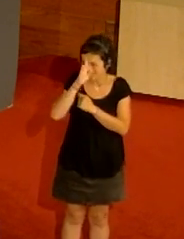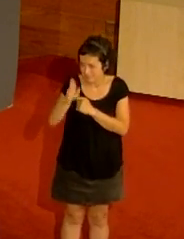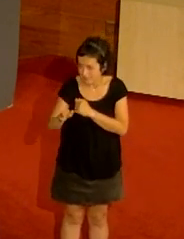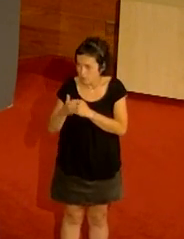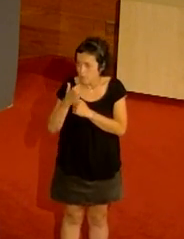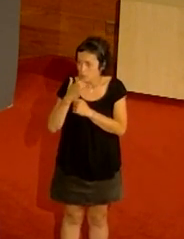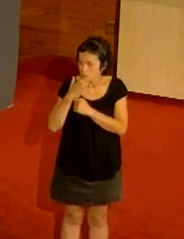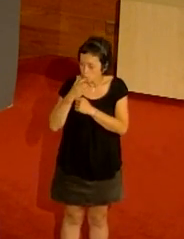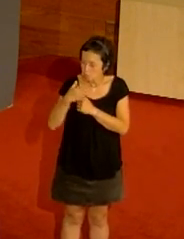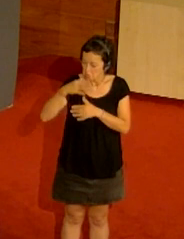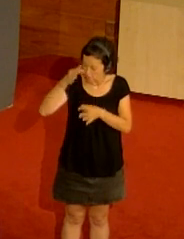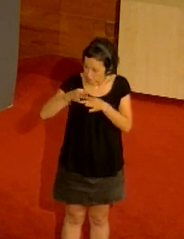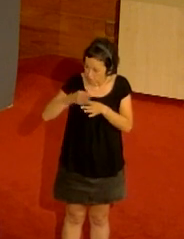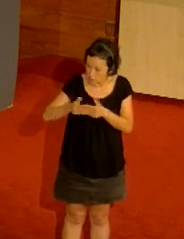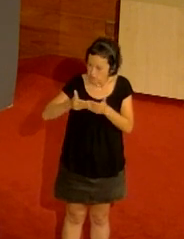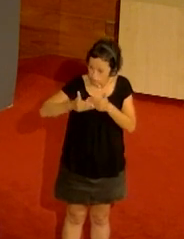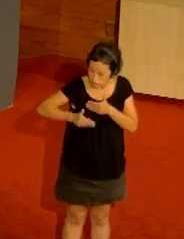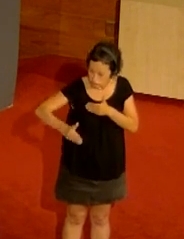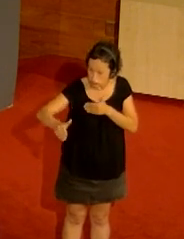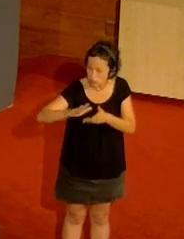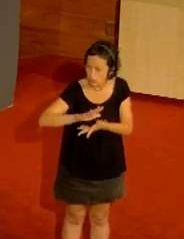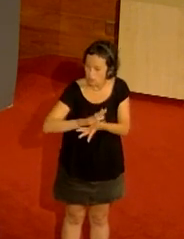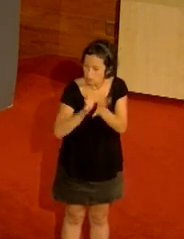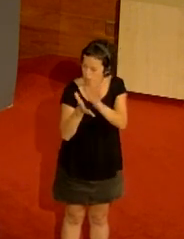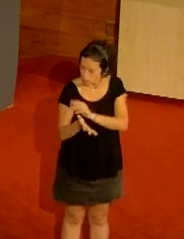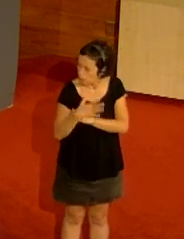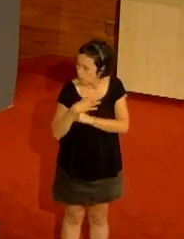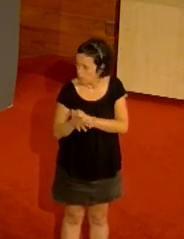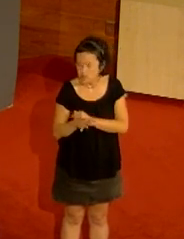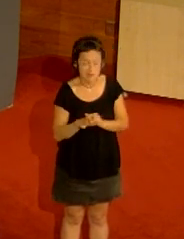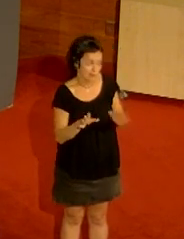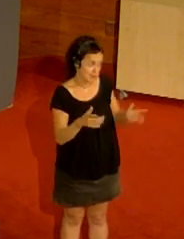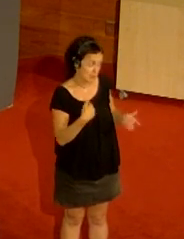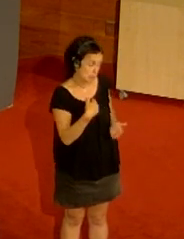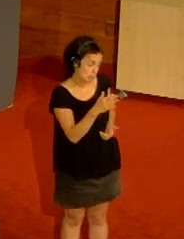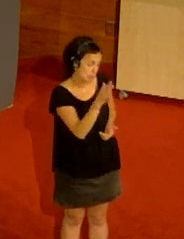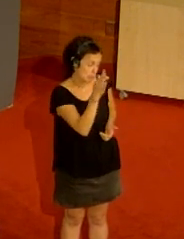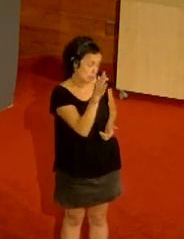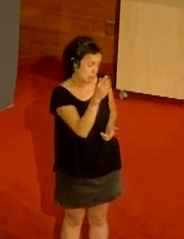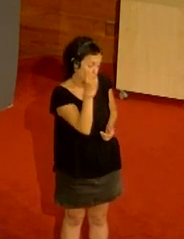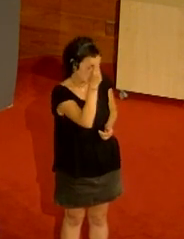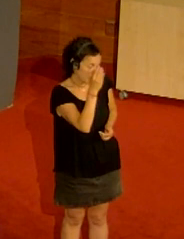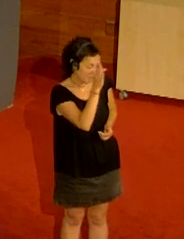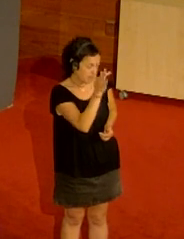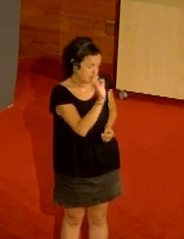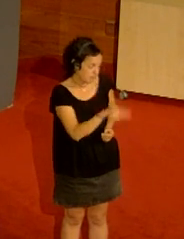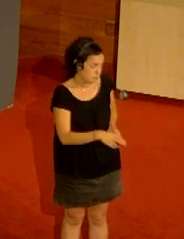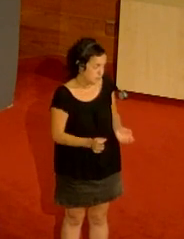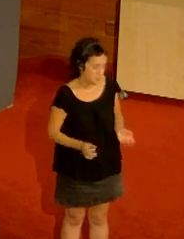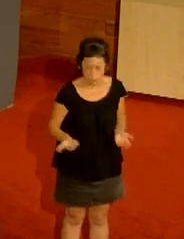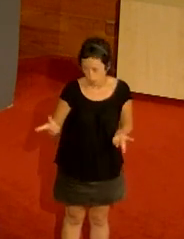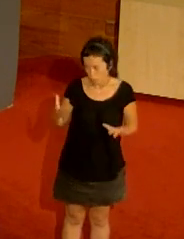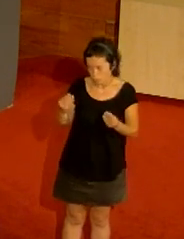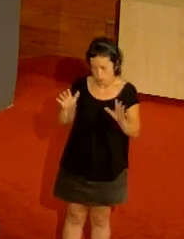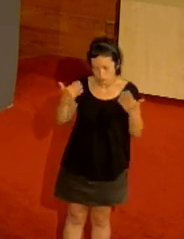largo recorrido y que a futuro, pues como que hay esperanza. Somos muy optimistas, sí, ¿eh? Pese a las cosas que hemos dicho, pero... pero mucho